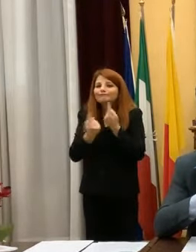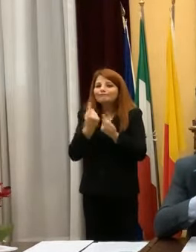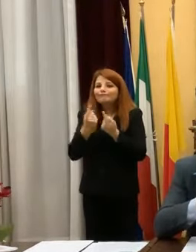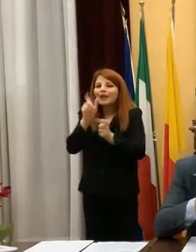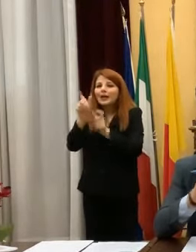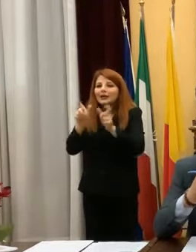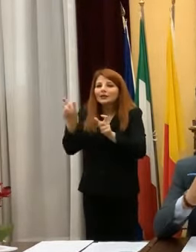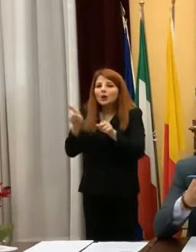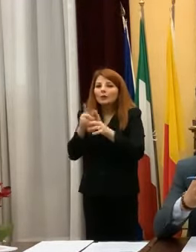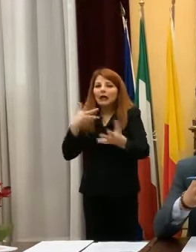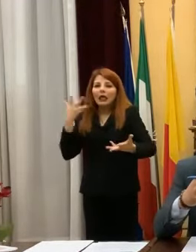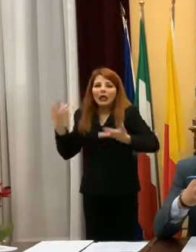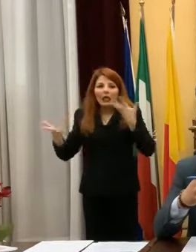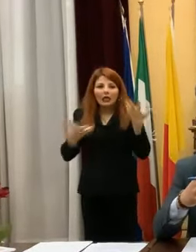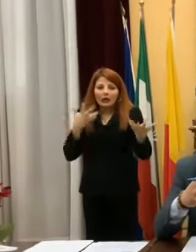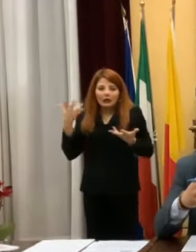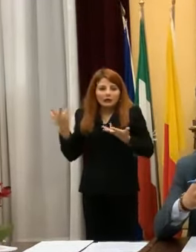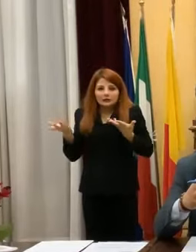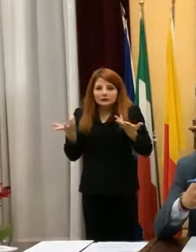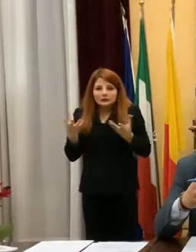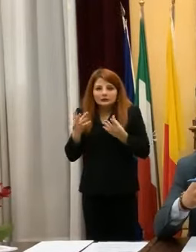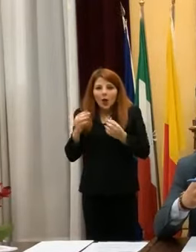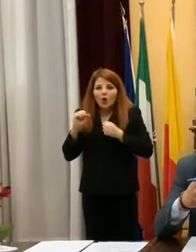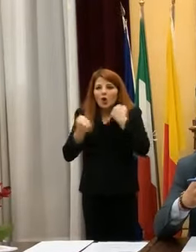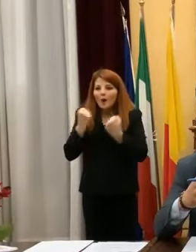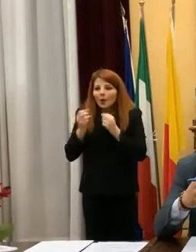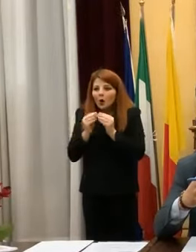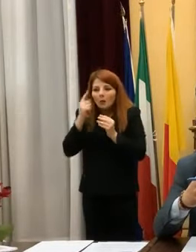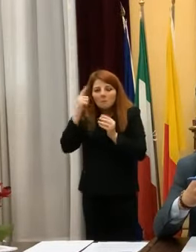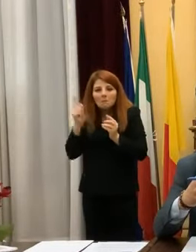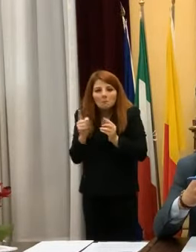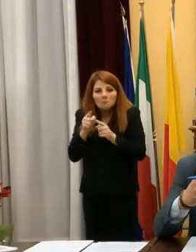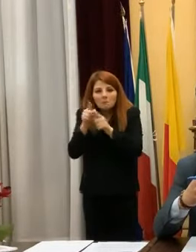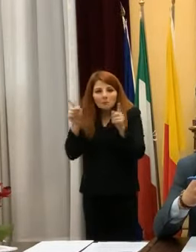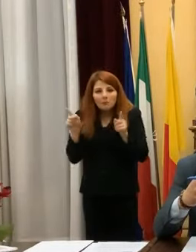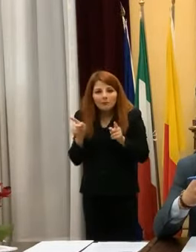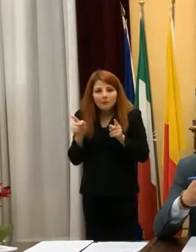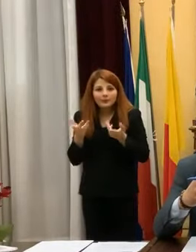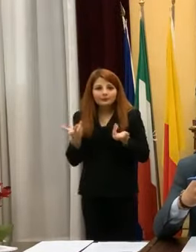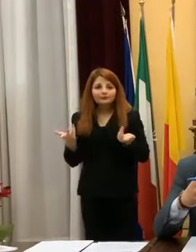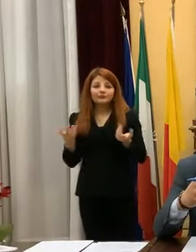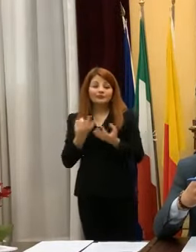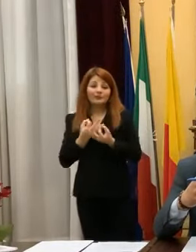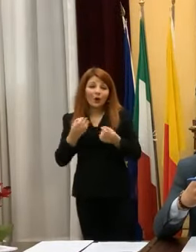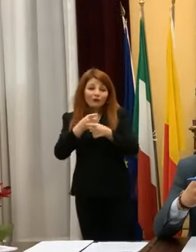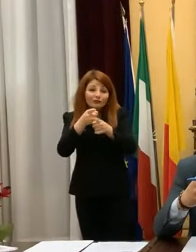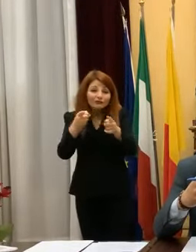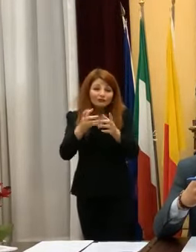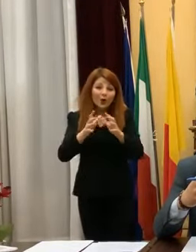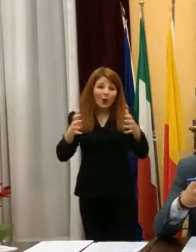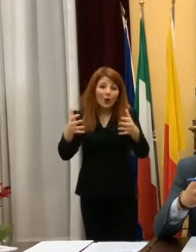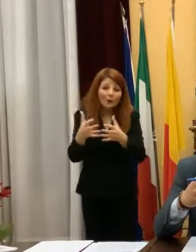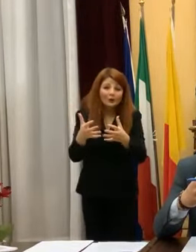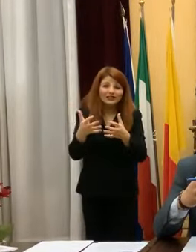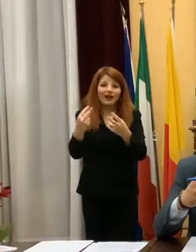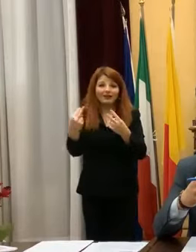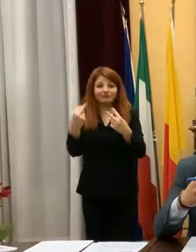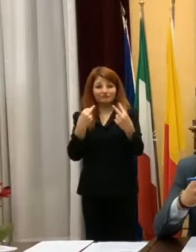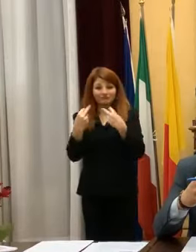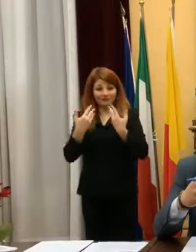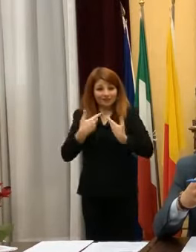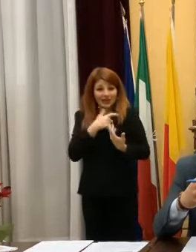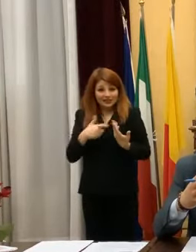il punto di riferimento della comunità. È ovvio che guardavate al sindaco, al palazzo municipale, in un momento